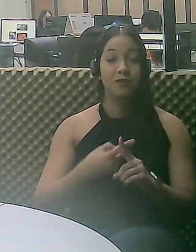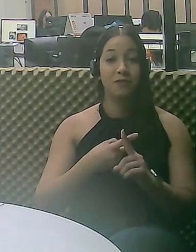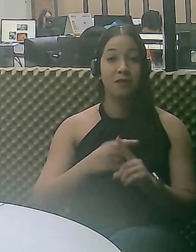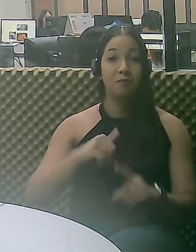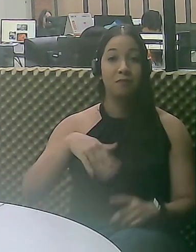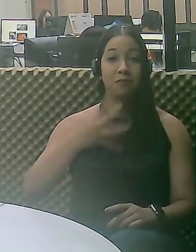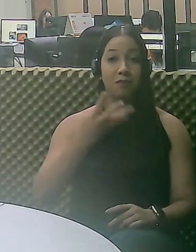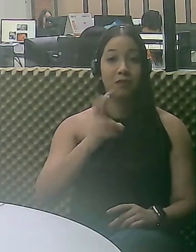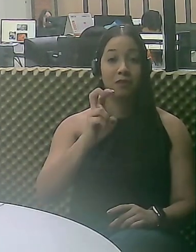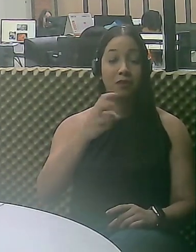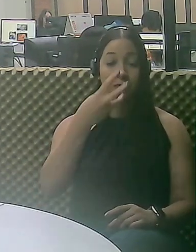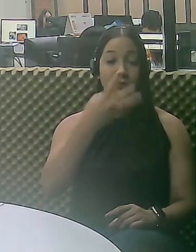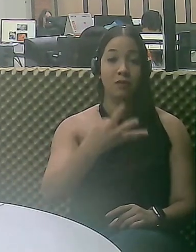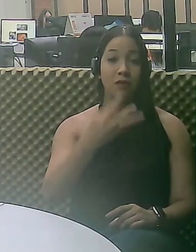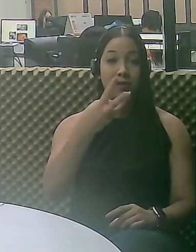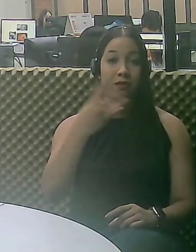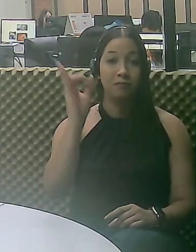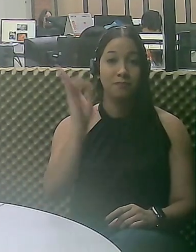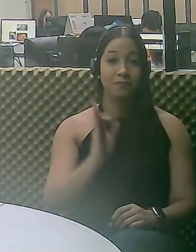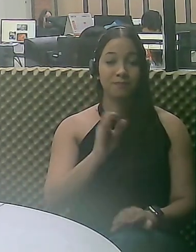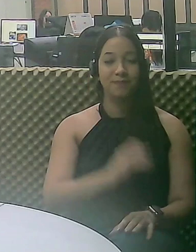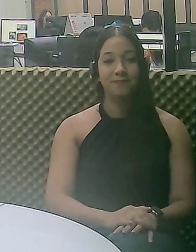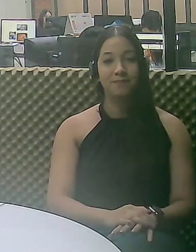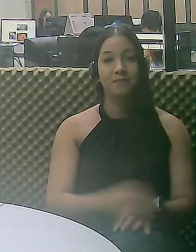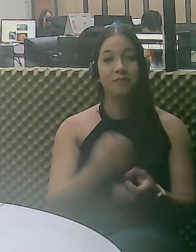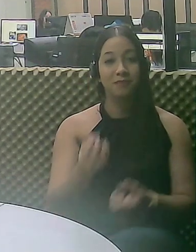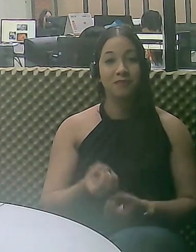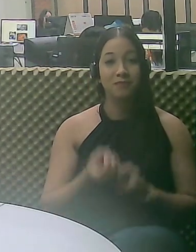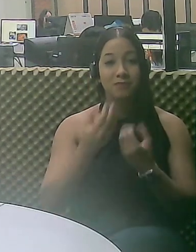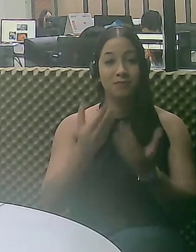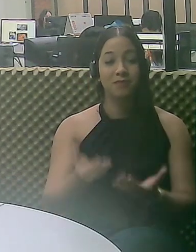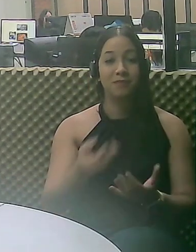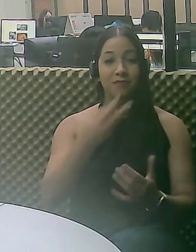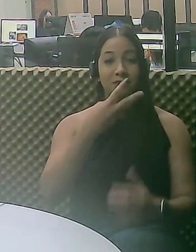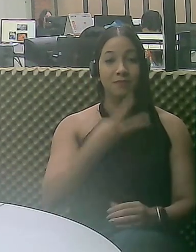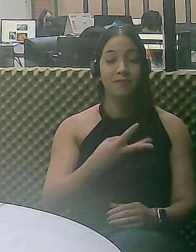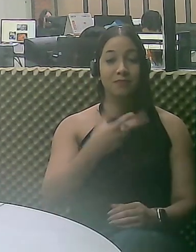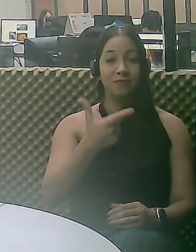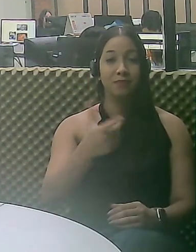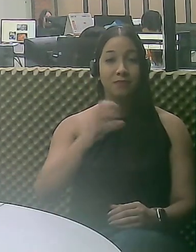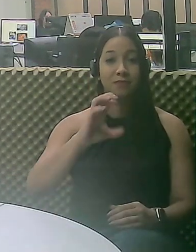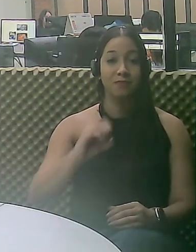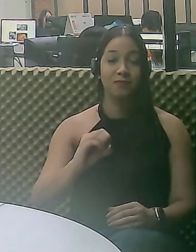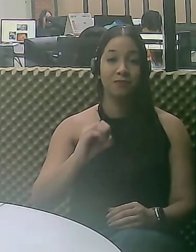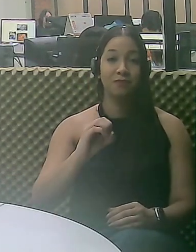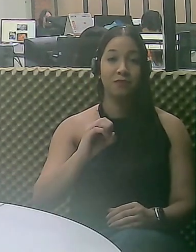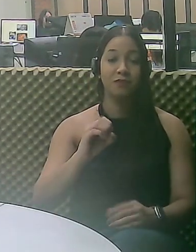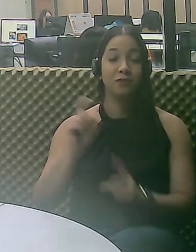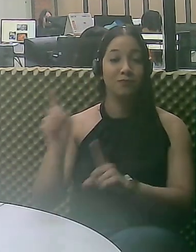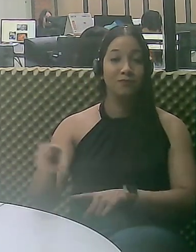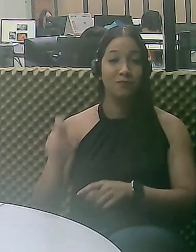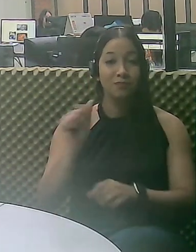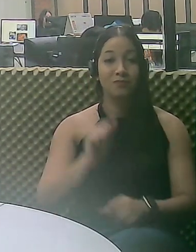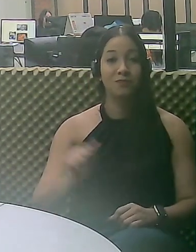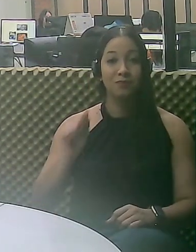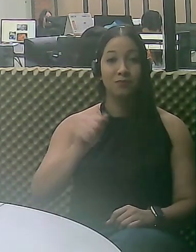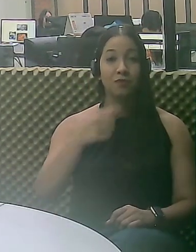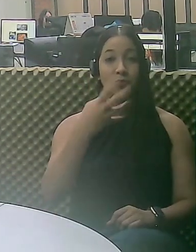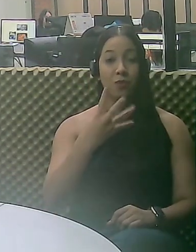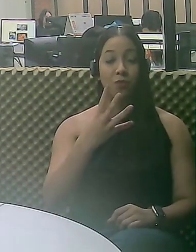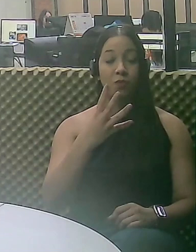a mais de 43%. O fornecimento é feito por 320 agricultores associados a